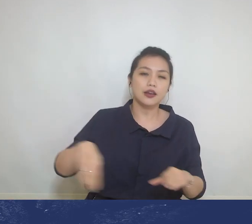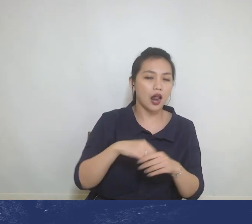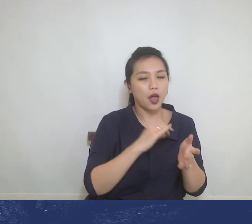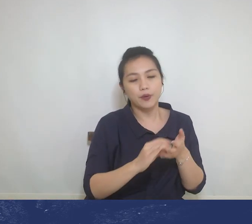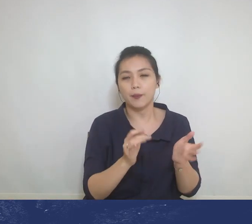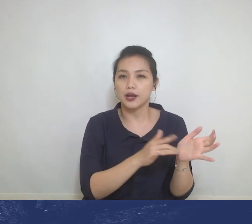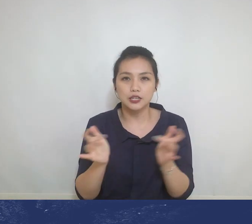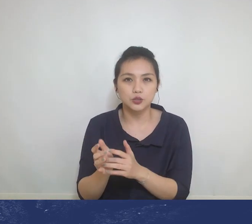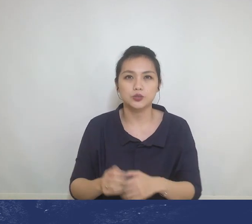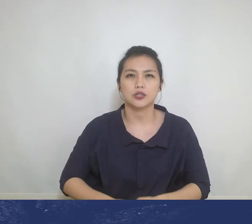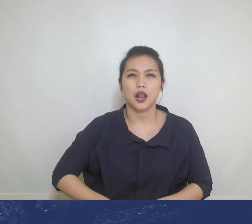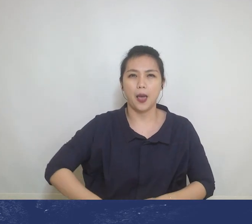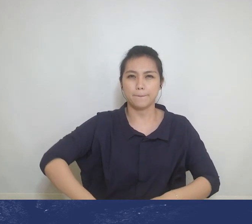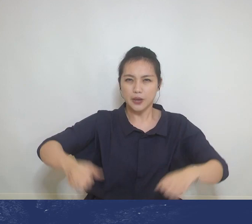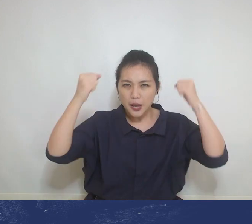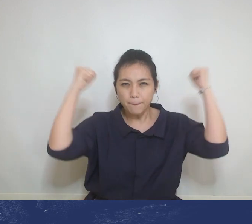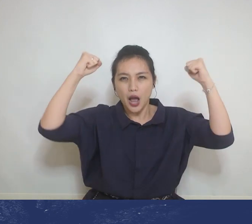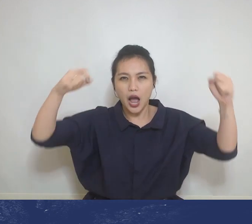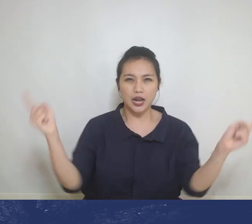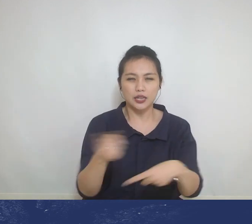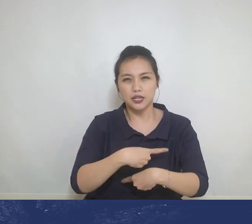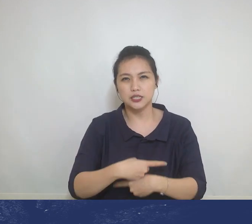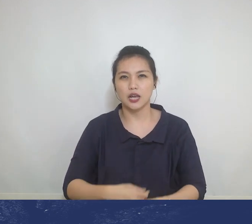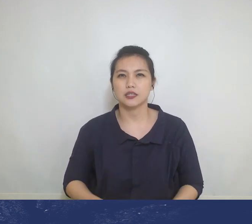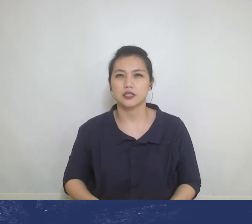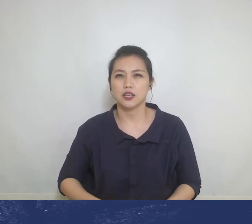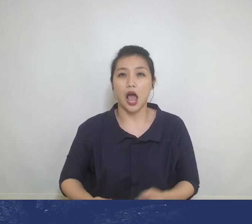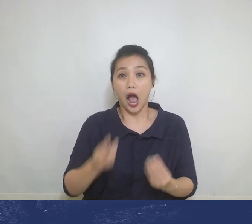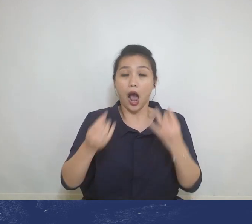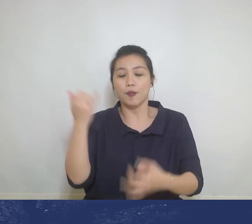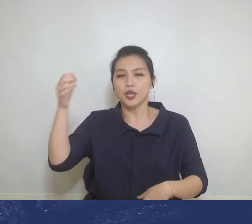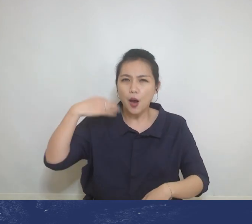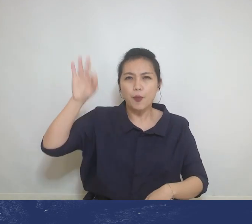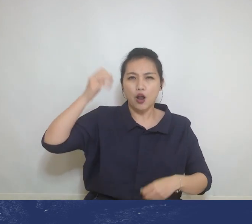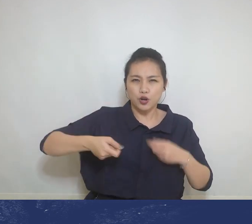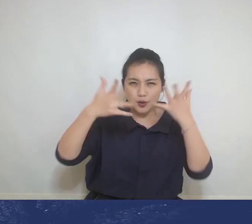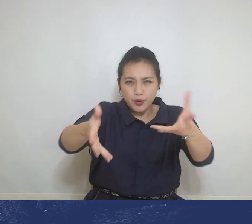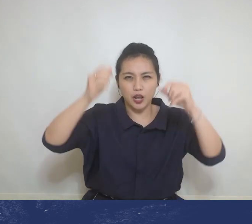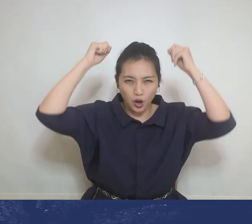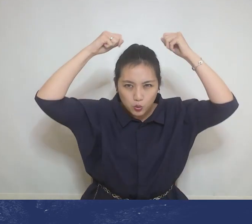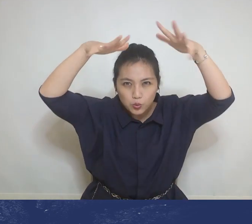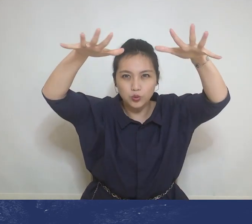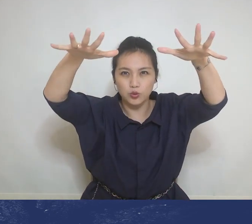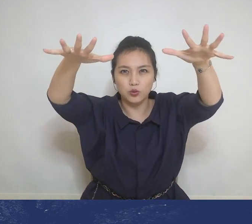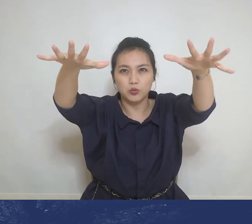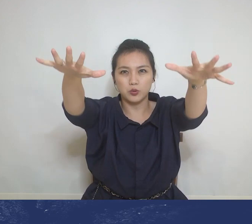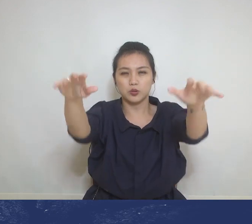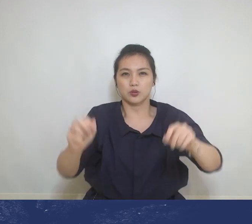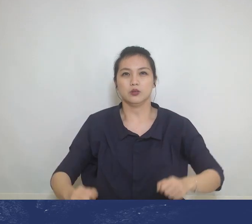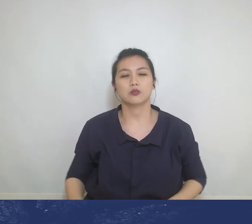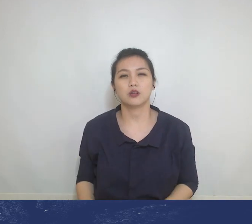Tuhan dalam nama Tuhan Yesus Tuhan. Revival terjadi Tuhan. Satu api yang baru diberikan Tuhan atas mereka Tuhan. A new